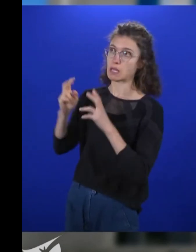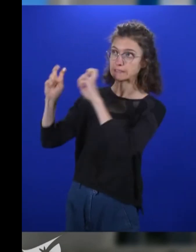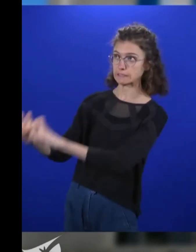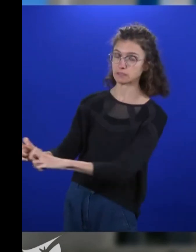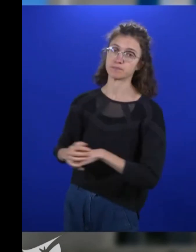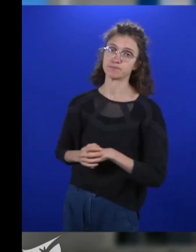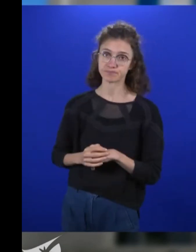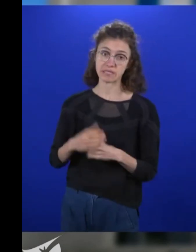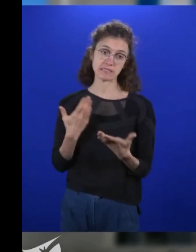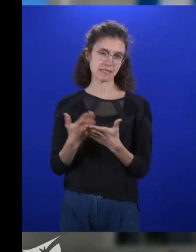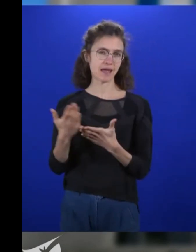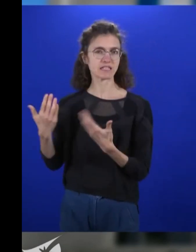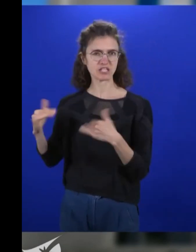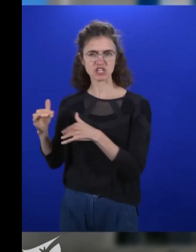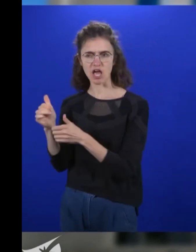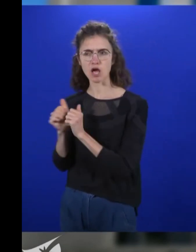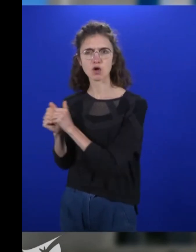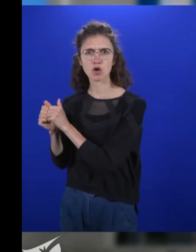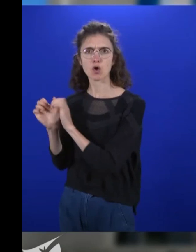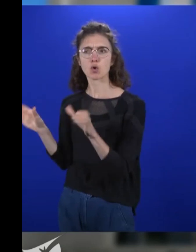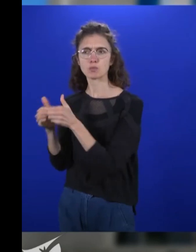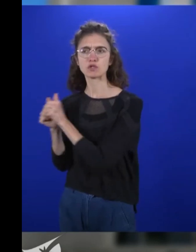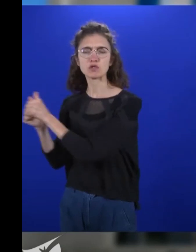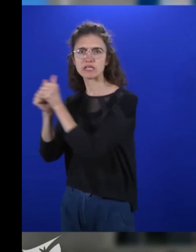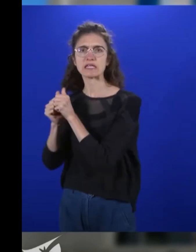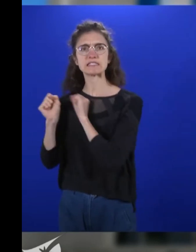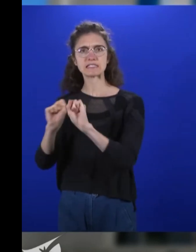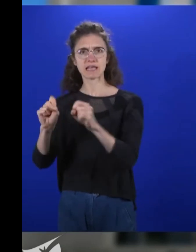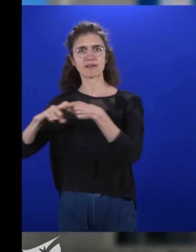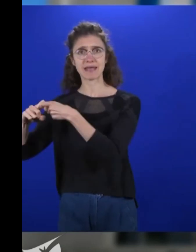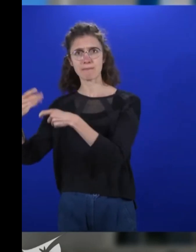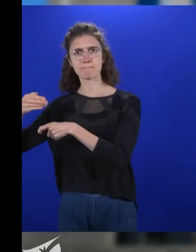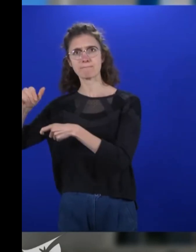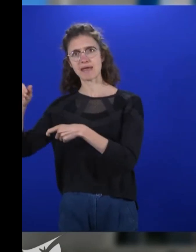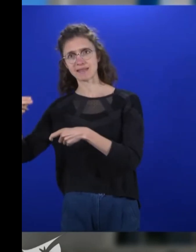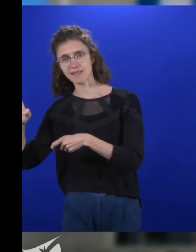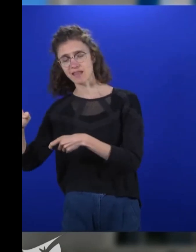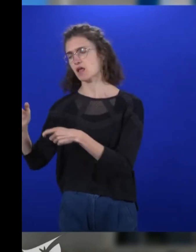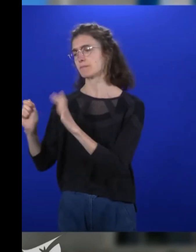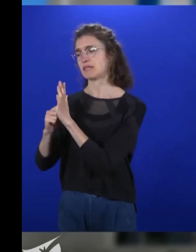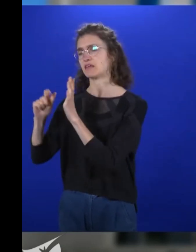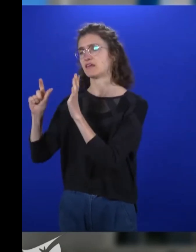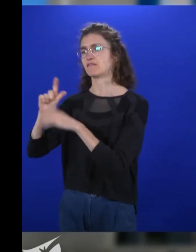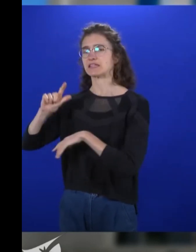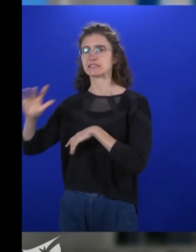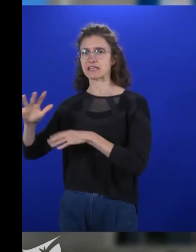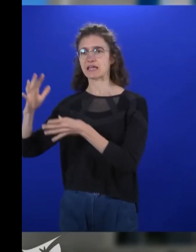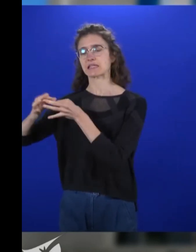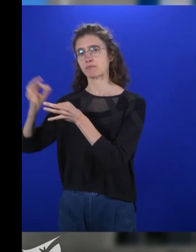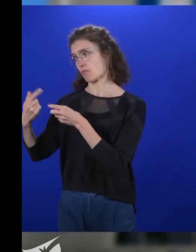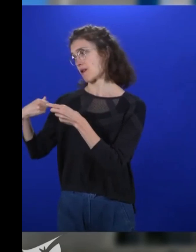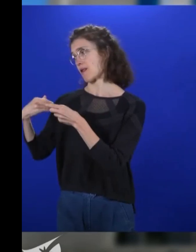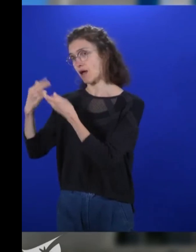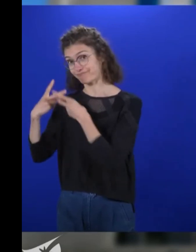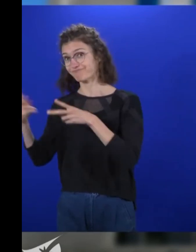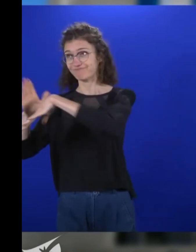pointé le 25 septembre dernier. C'est pourquoi les élus communistes s'interrogent sur les capacités des EPCI à assumer cette compétence